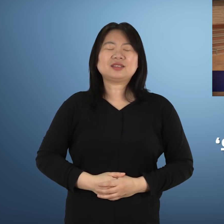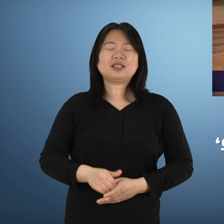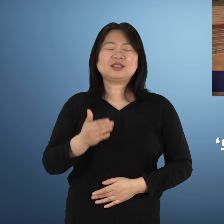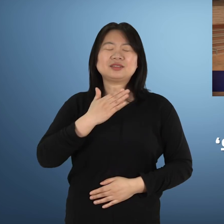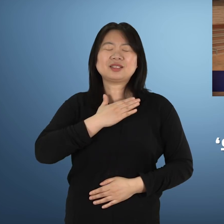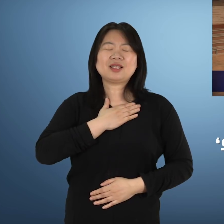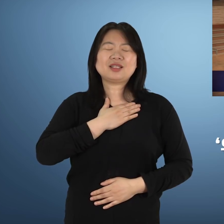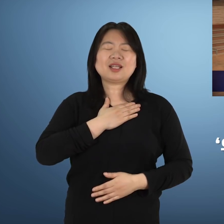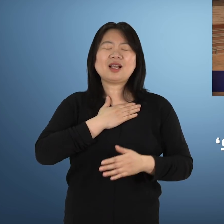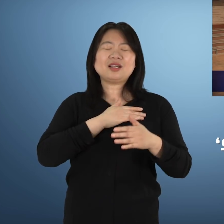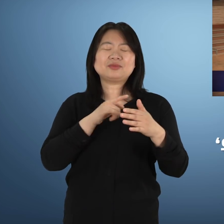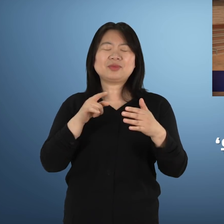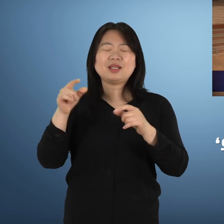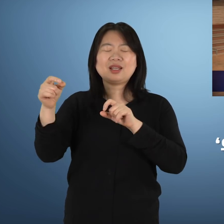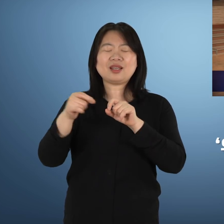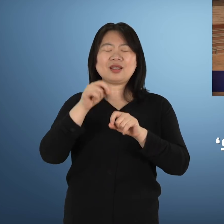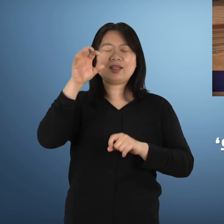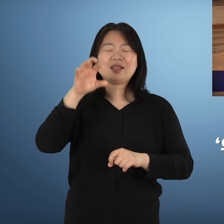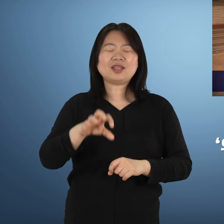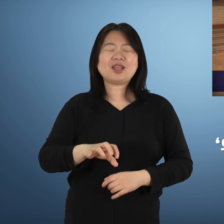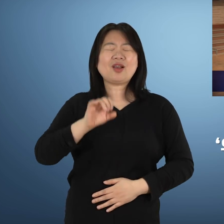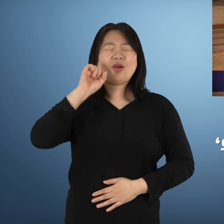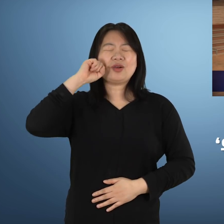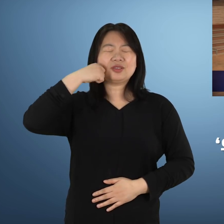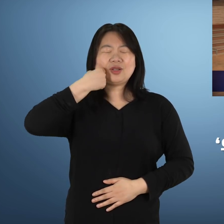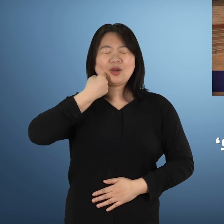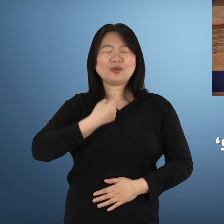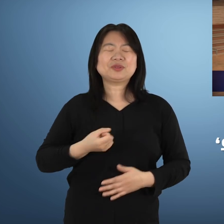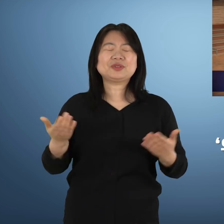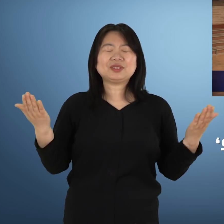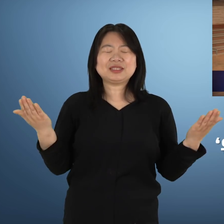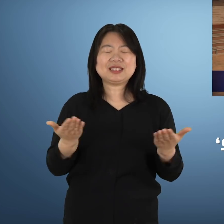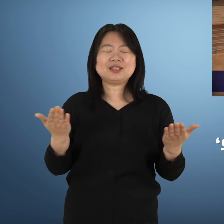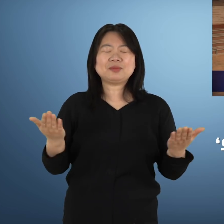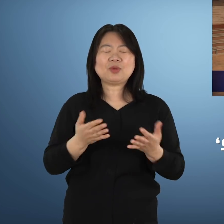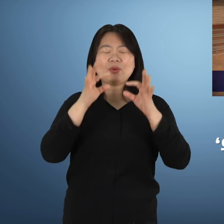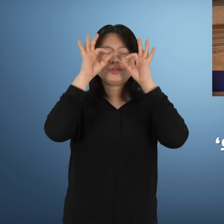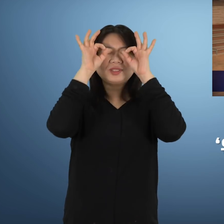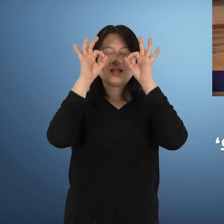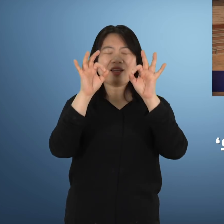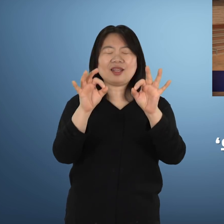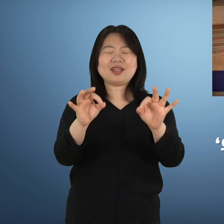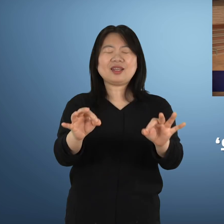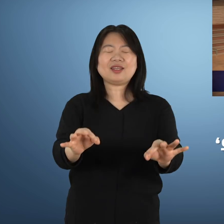순간마다 내 앞에 어려운 일